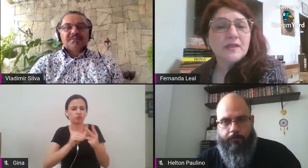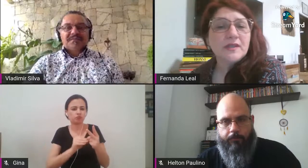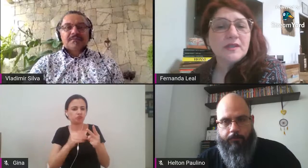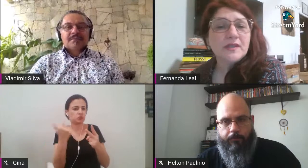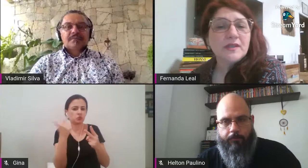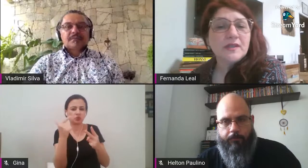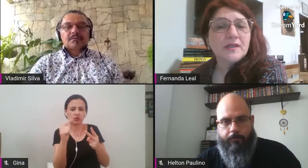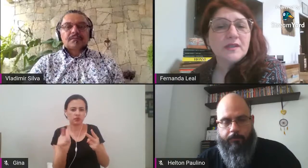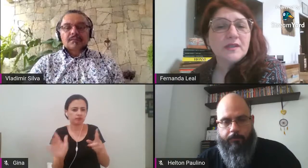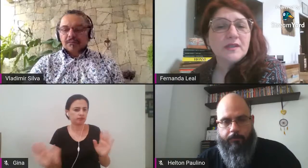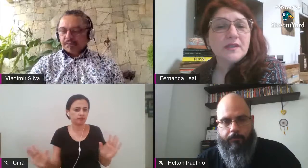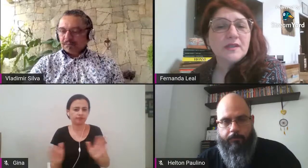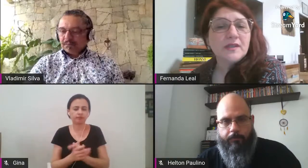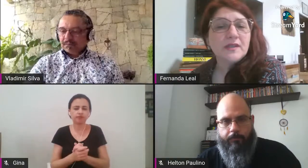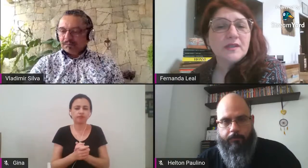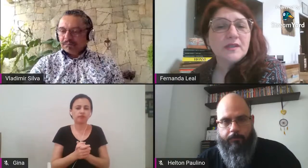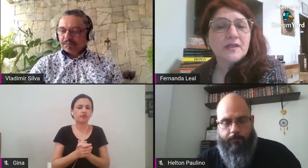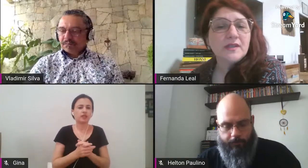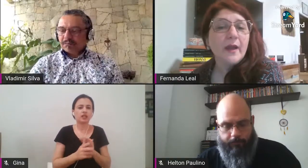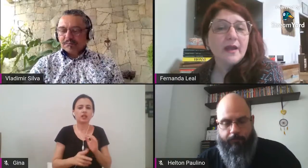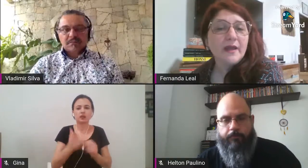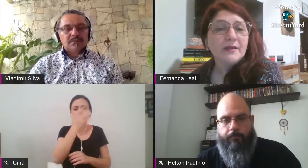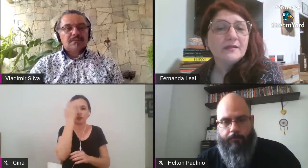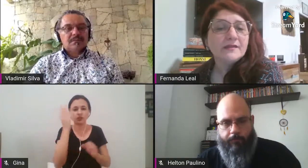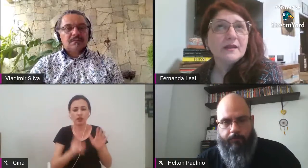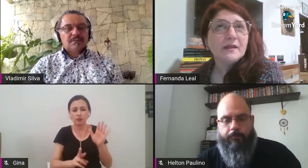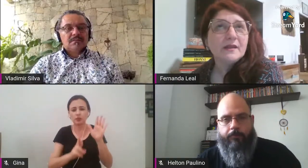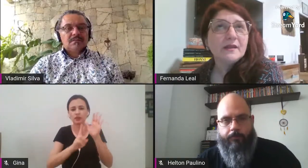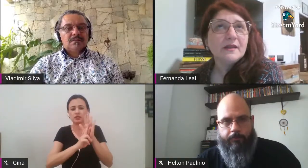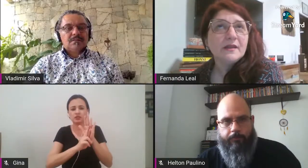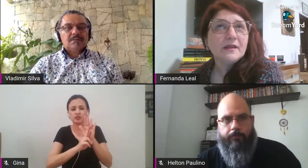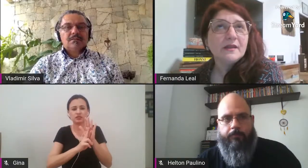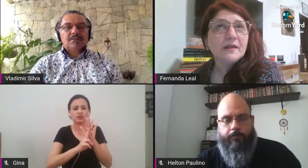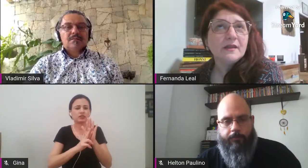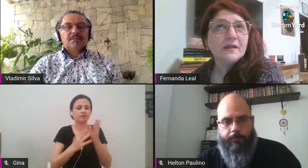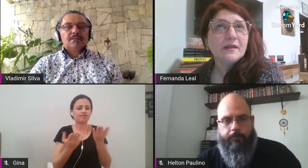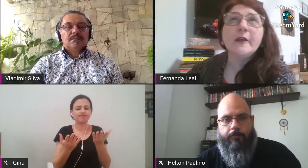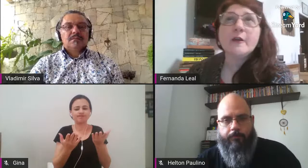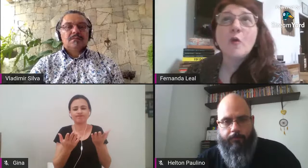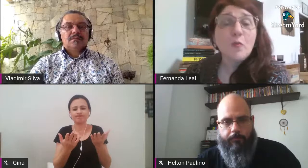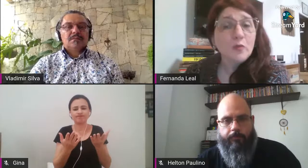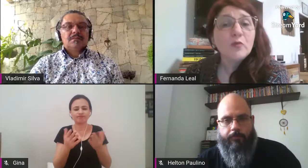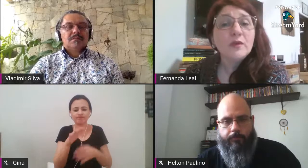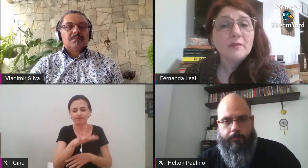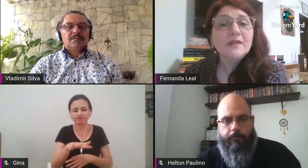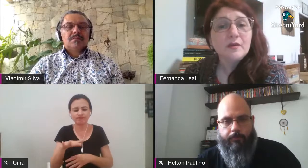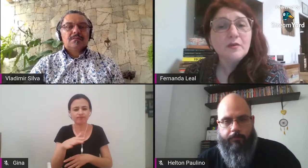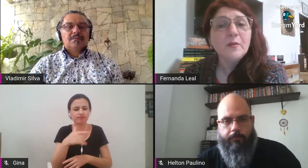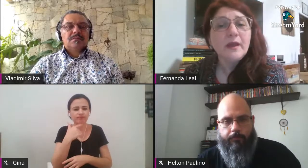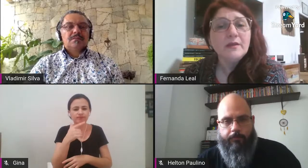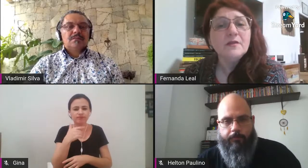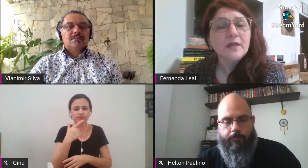nesse lugar, né? Que não são pessoas que representam, né? O que se espera de um país